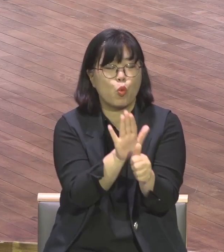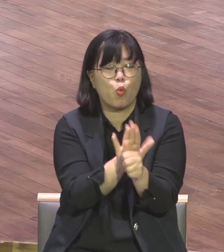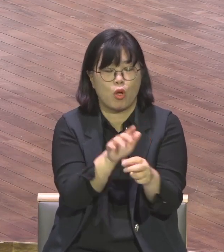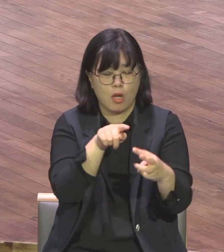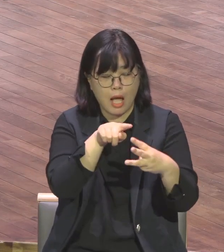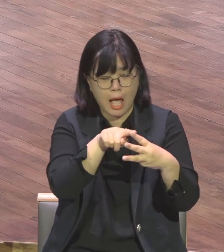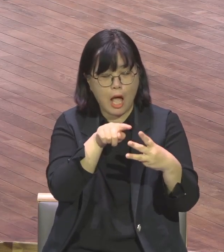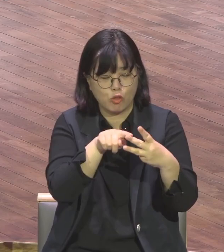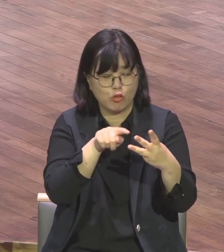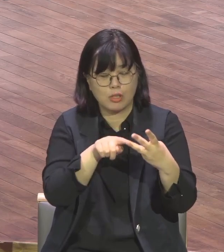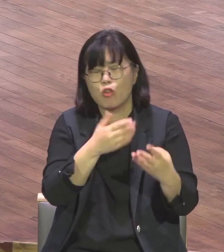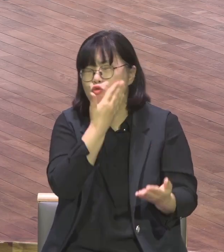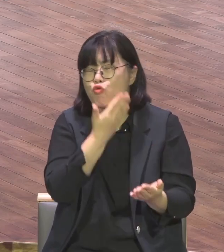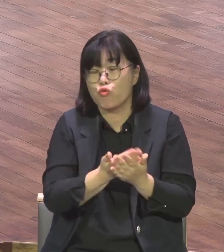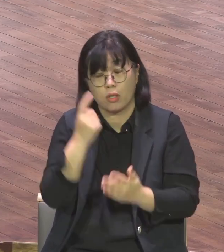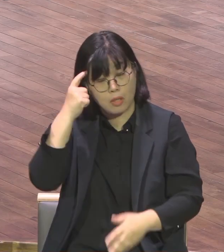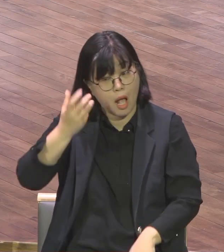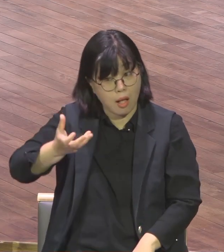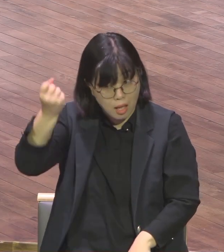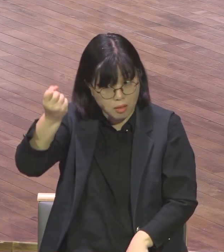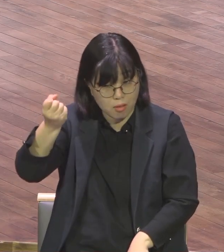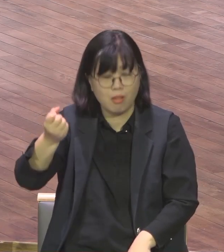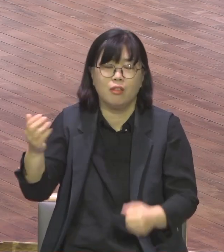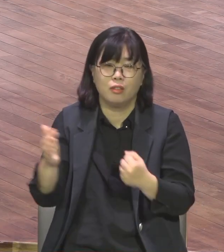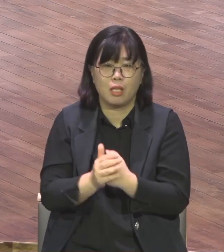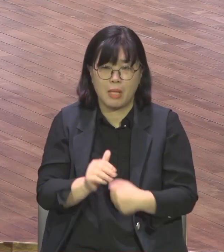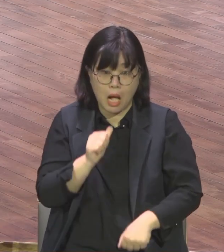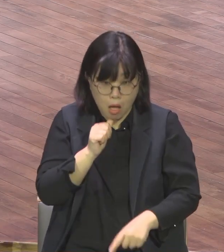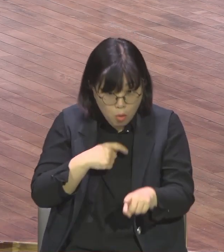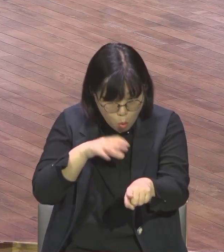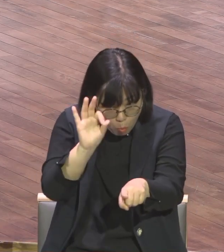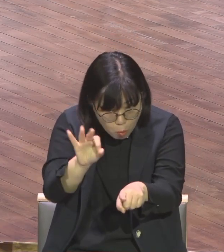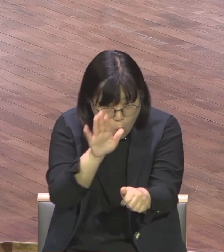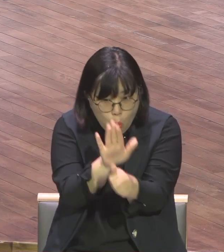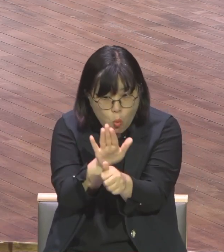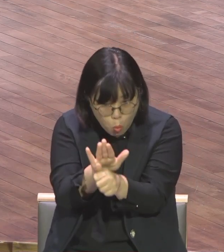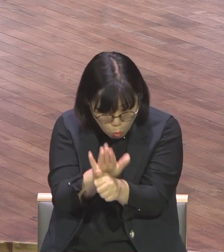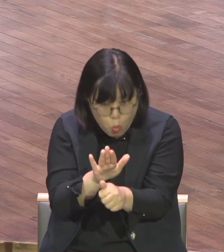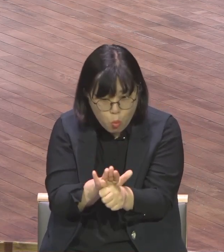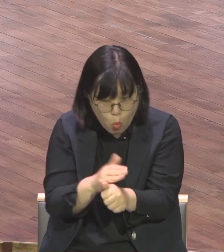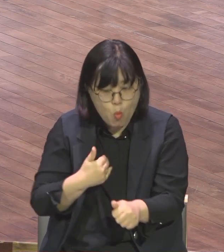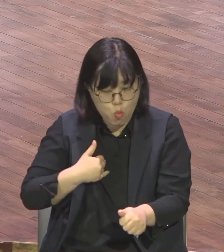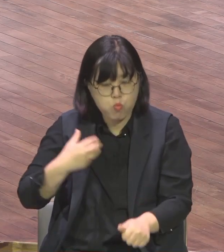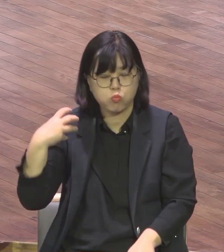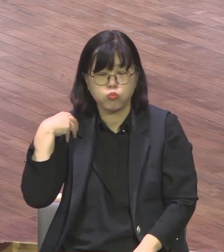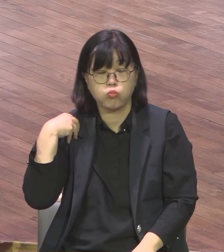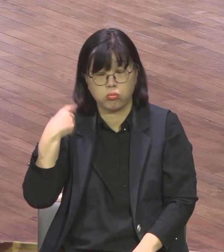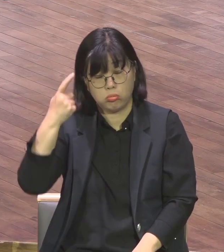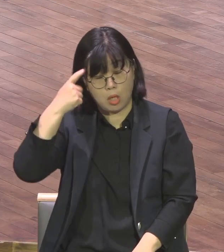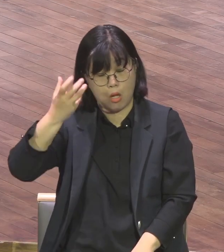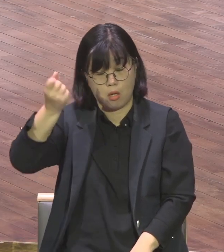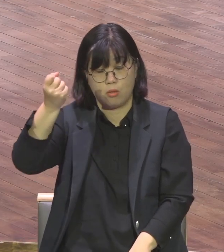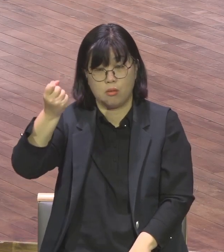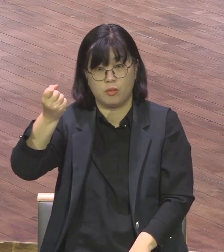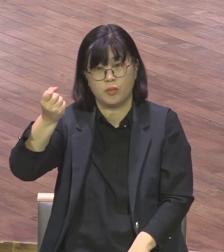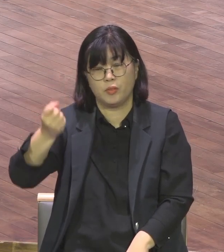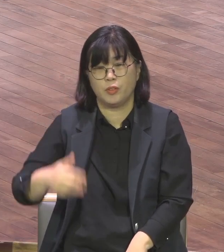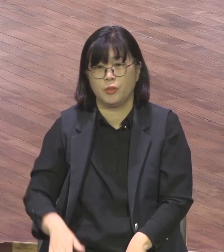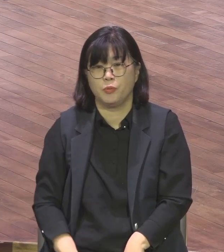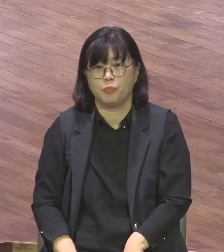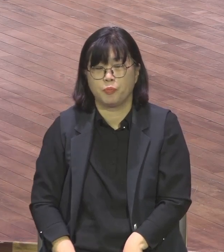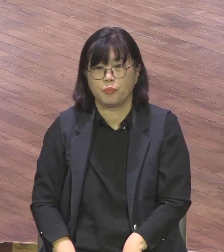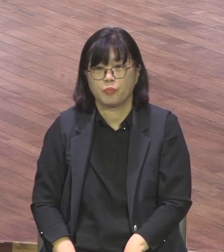합니다. 좋은 일 많이 해요. 뭐 좋은 거지요. 그런데 구원과 상관은 뭔데? 이 구제를 구원과 관계해서